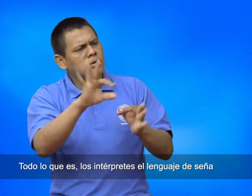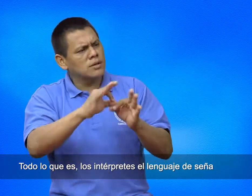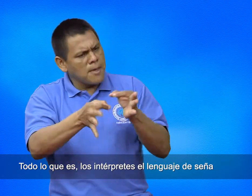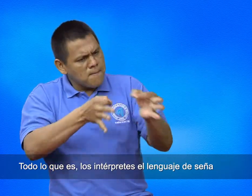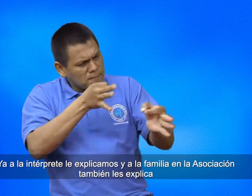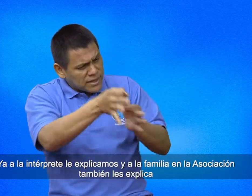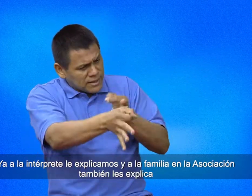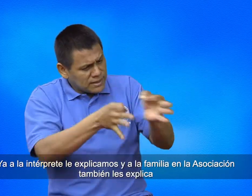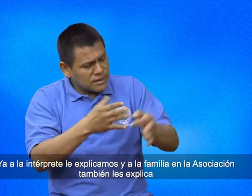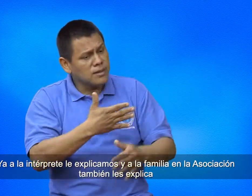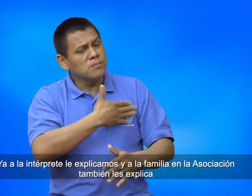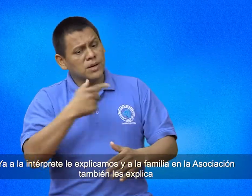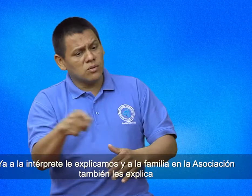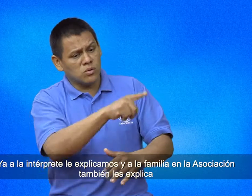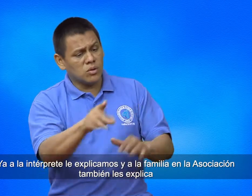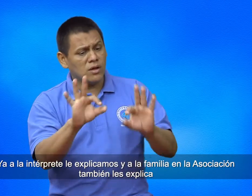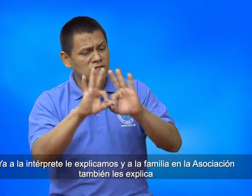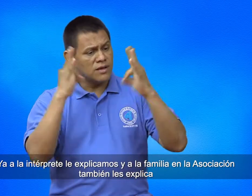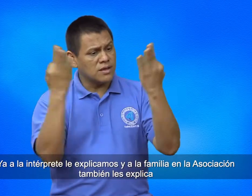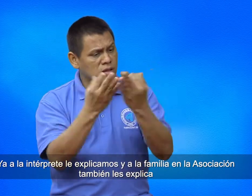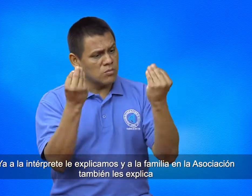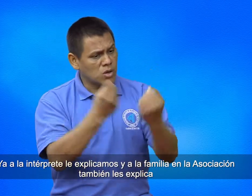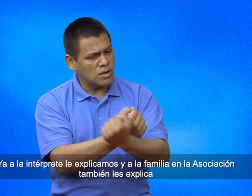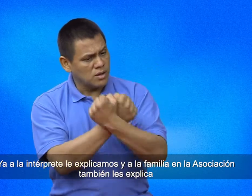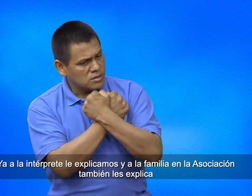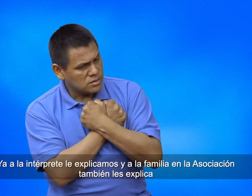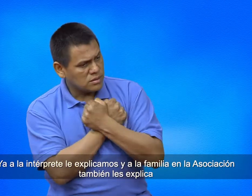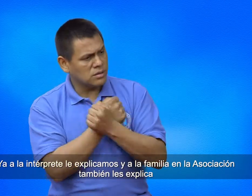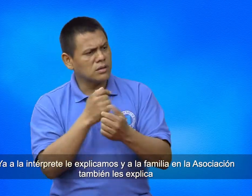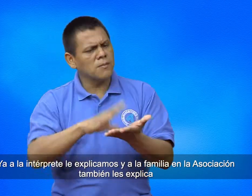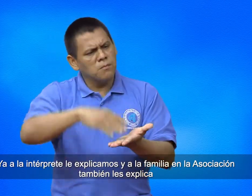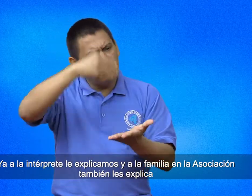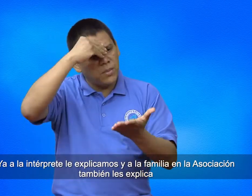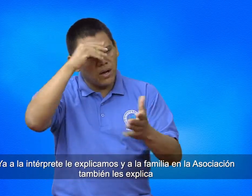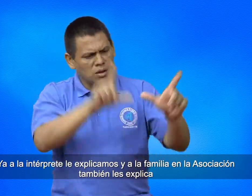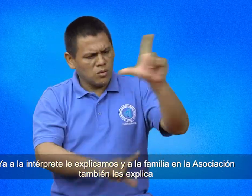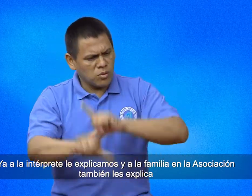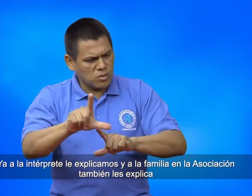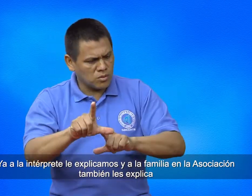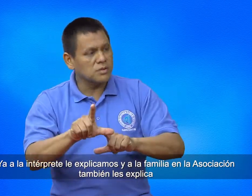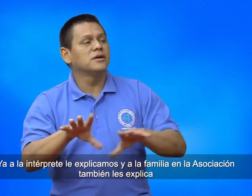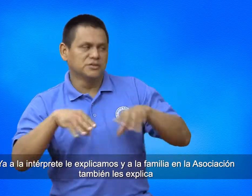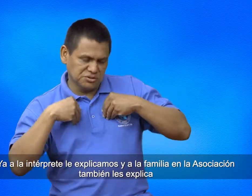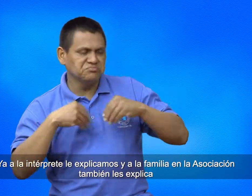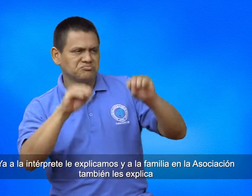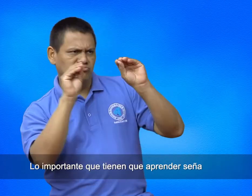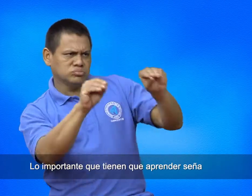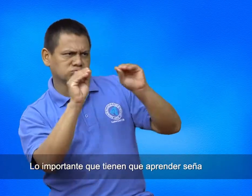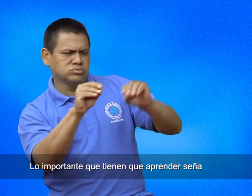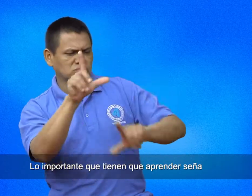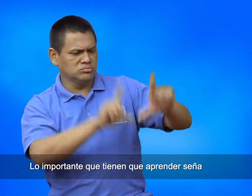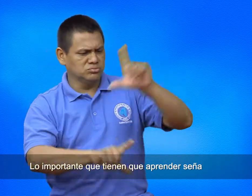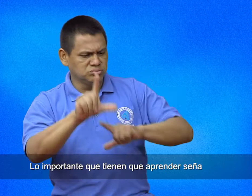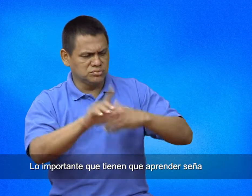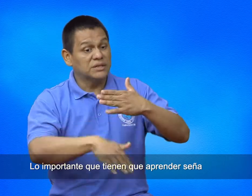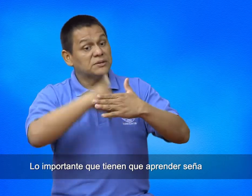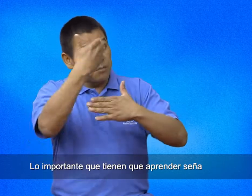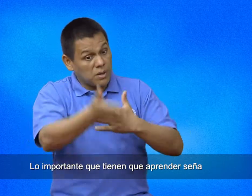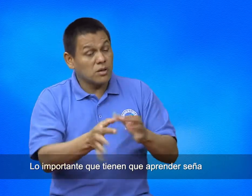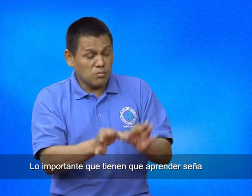ella la intérprete le explicamos que la familia también en asociación les explica lo importante que tienen que aprender señas